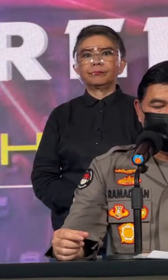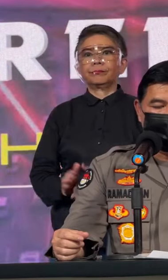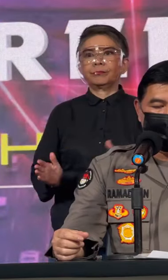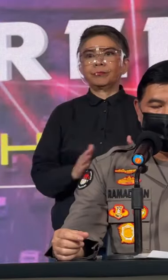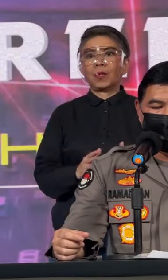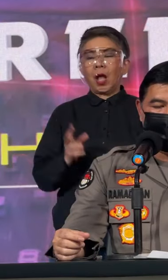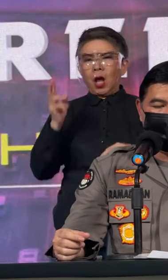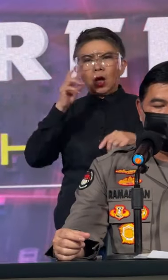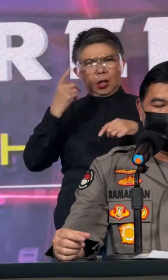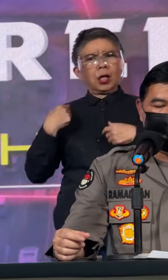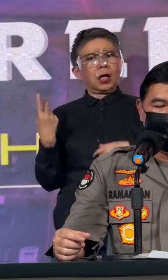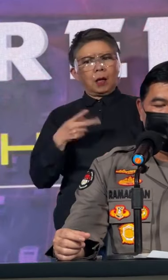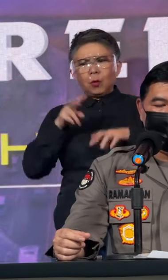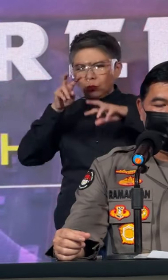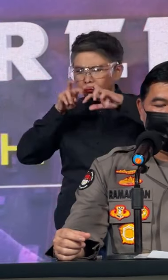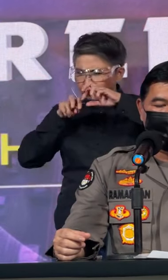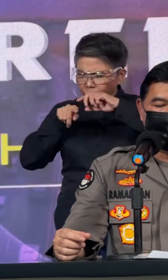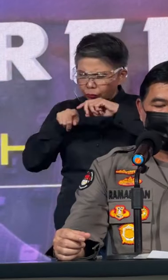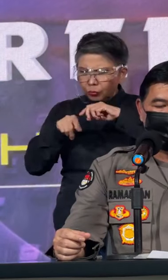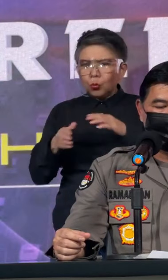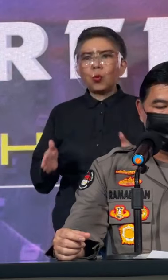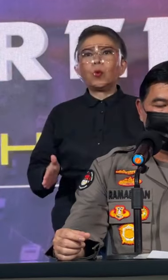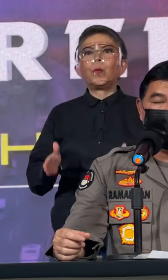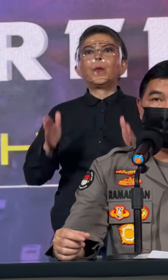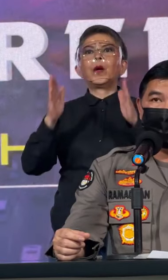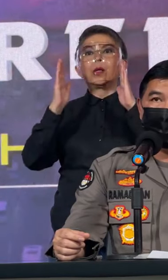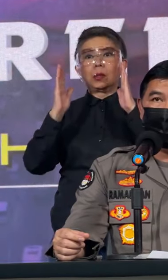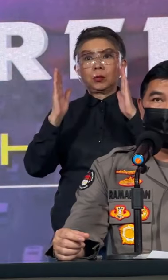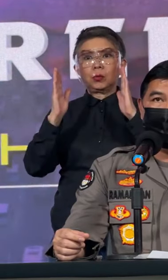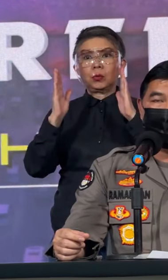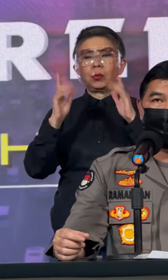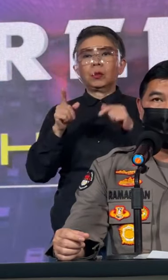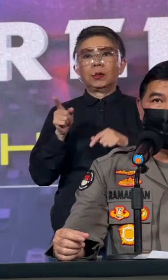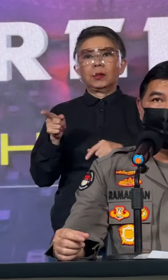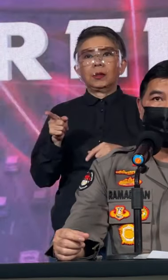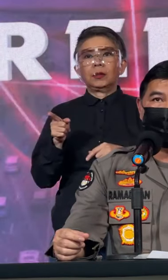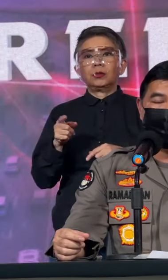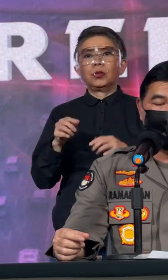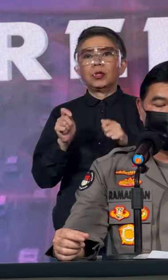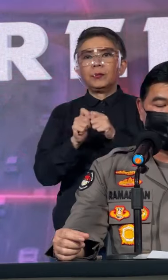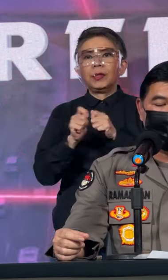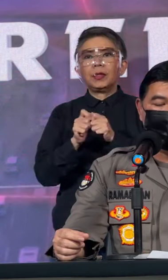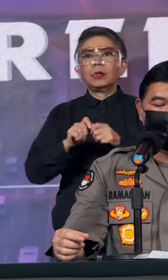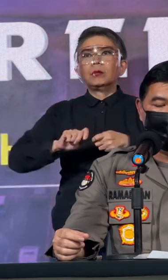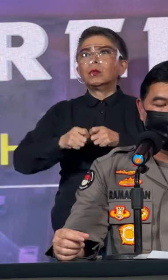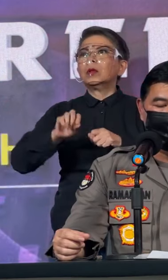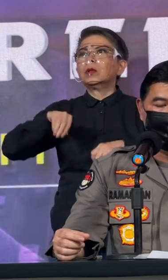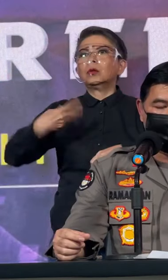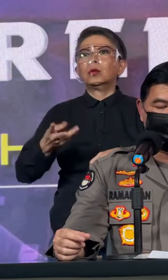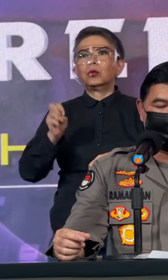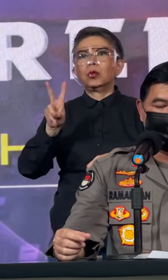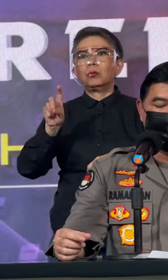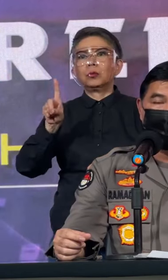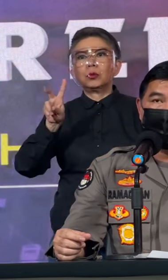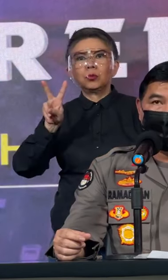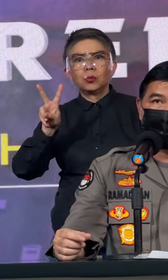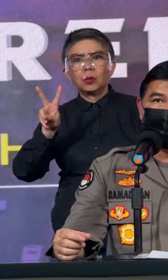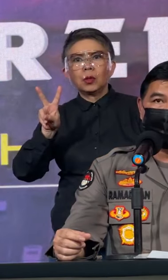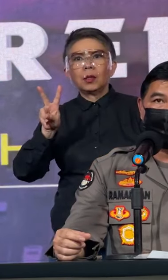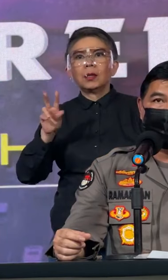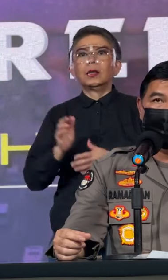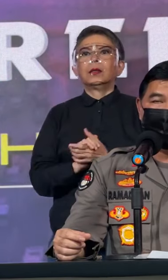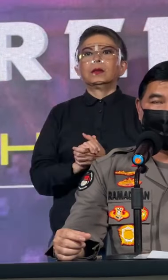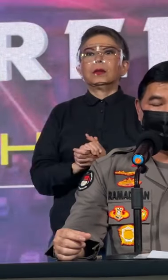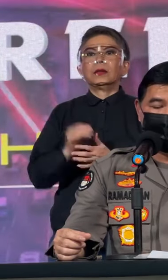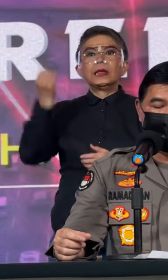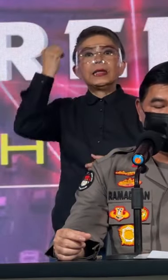Telah ditelusuri ya bahwa bangunan tersebut telah dibuat sejak tahun 2012